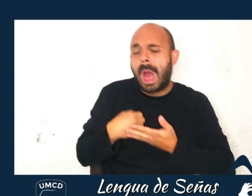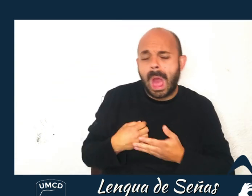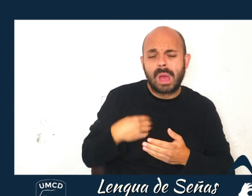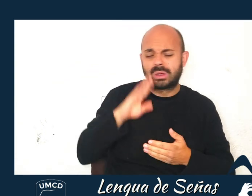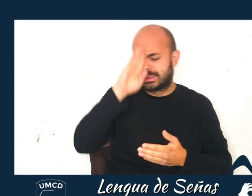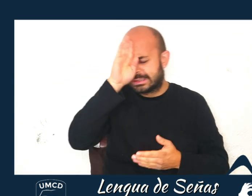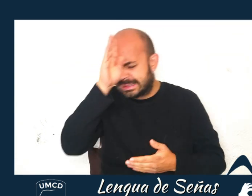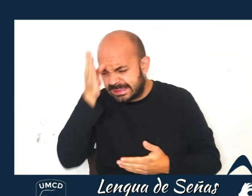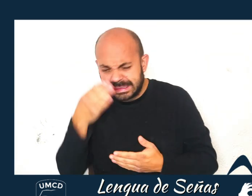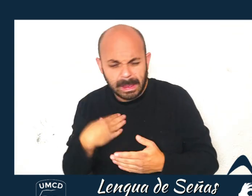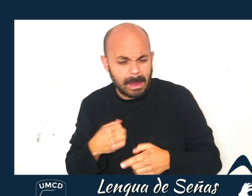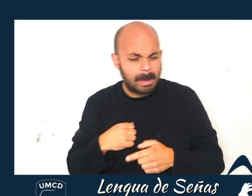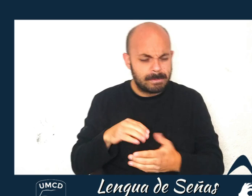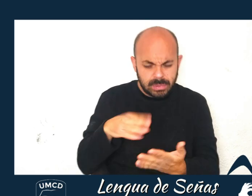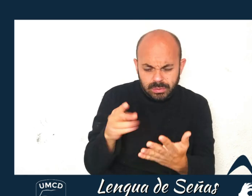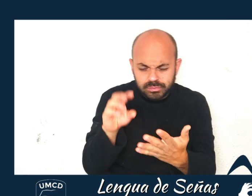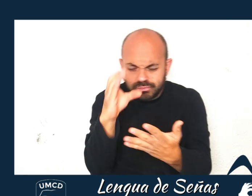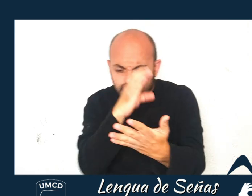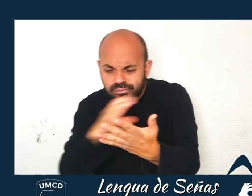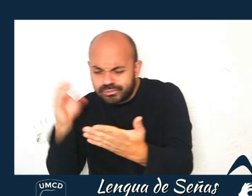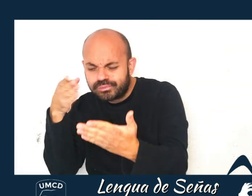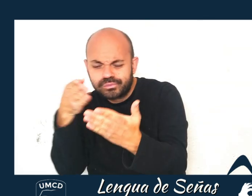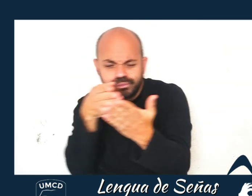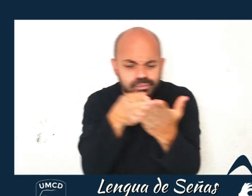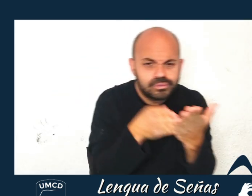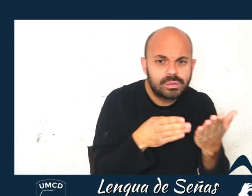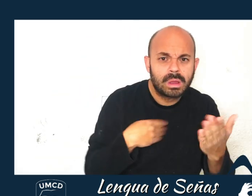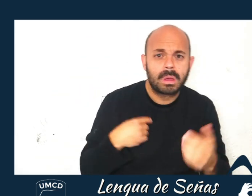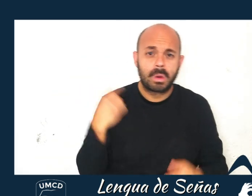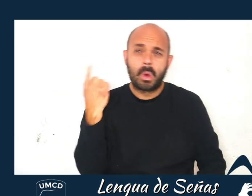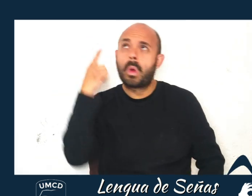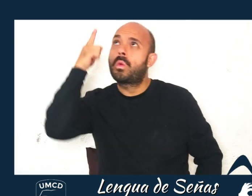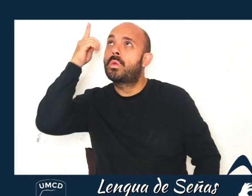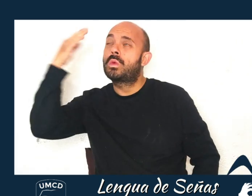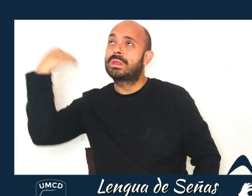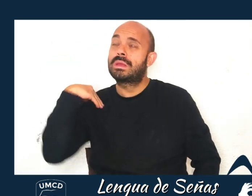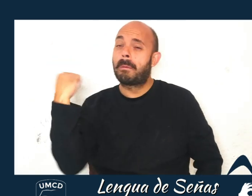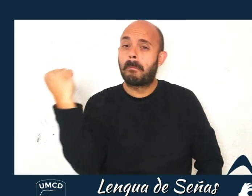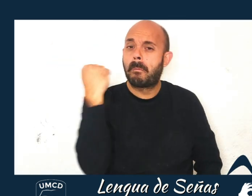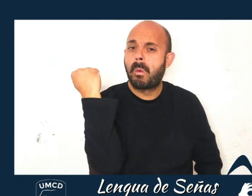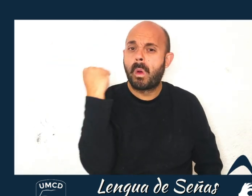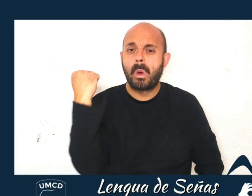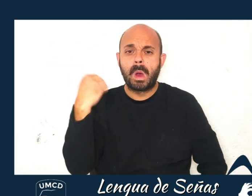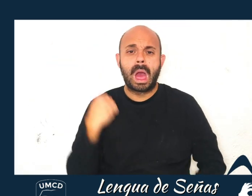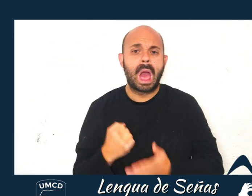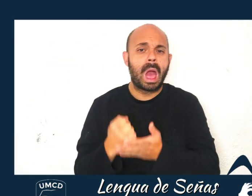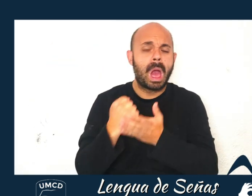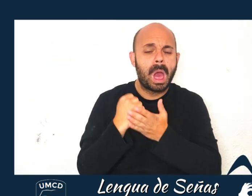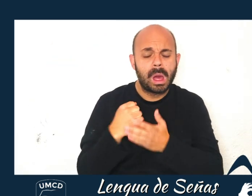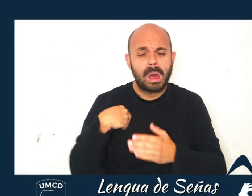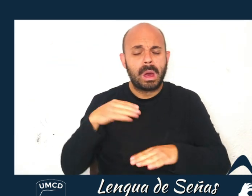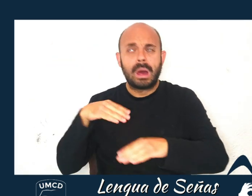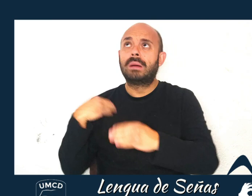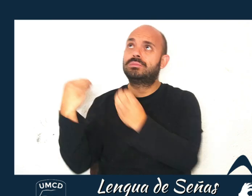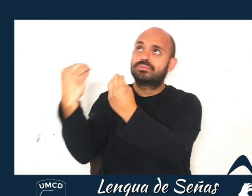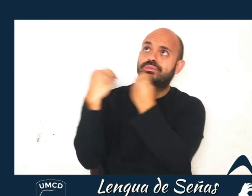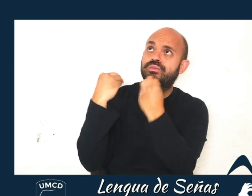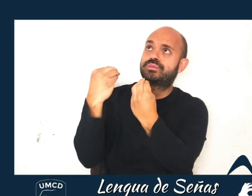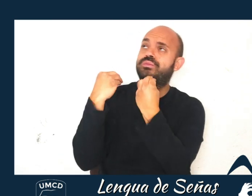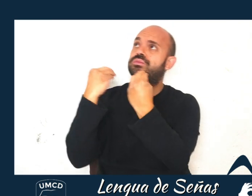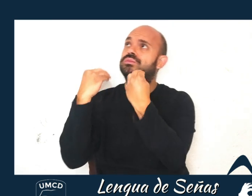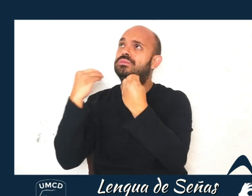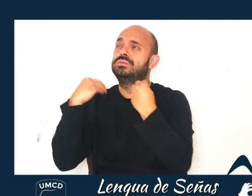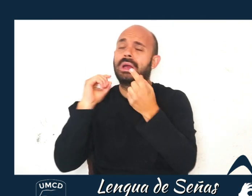todo el conocimiento, es Él el que tiene toda la inteligencia, la sabiduría, es Él el que nos puede ayudar a enseñar a